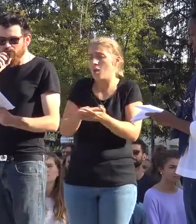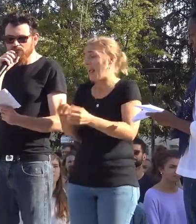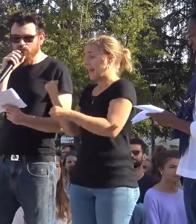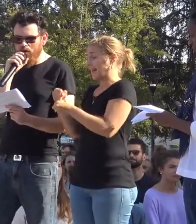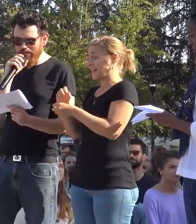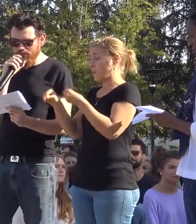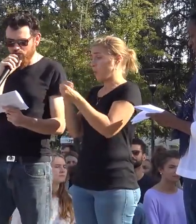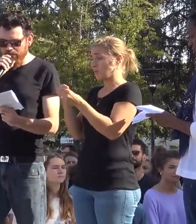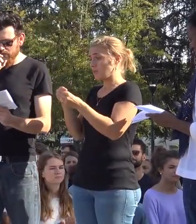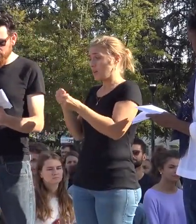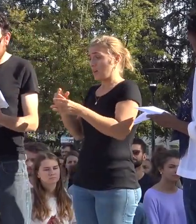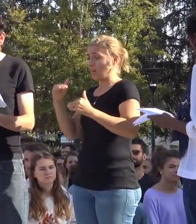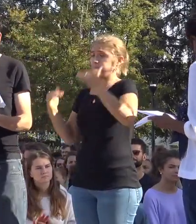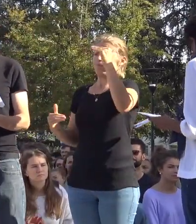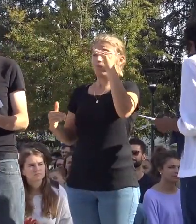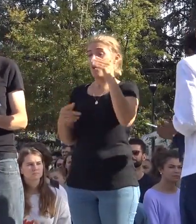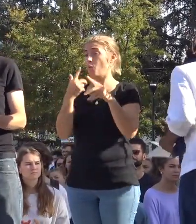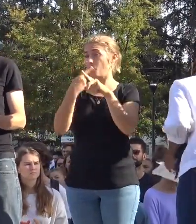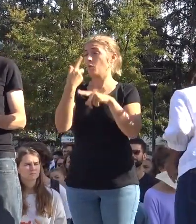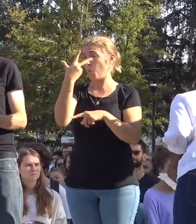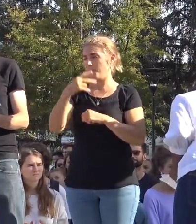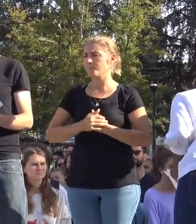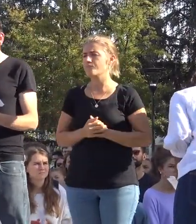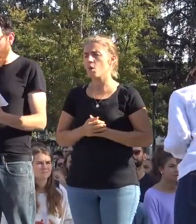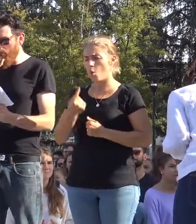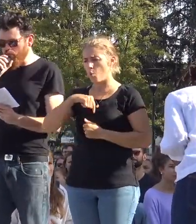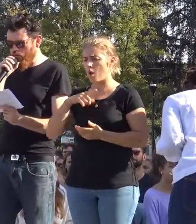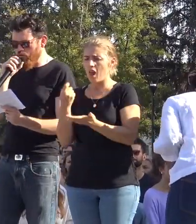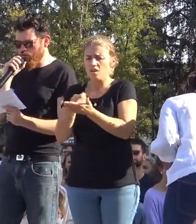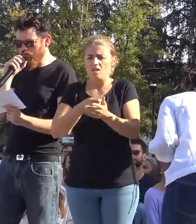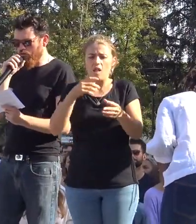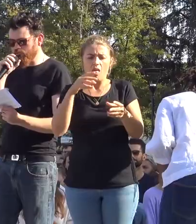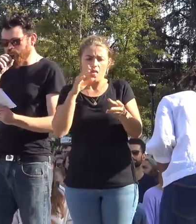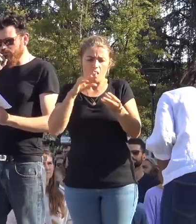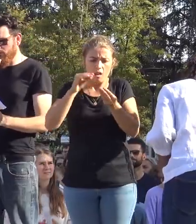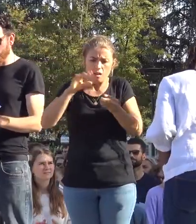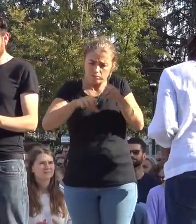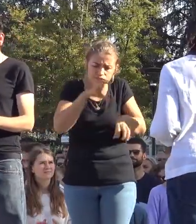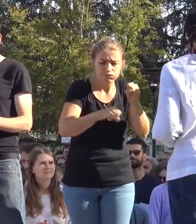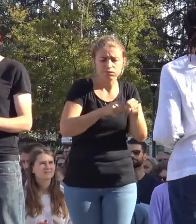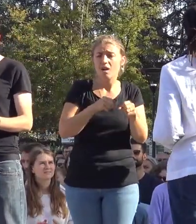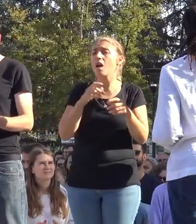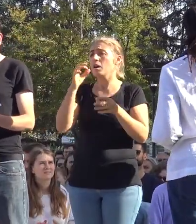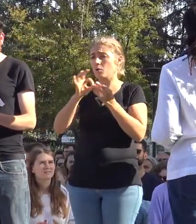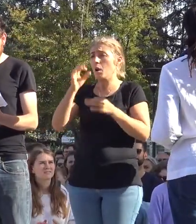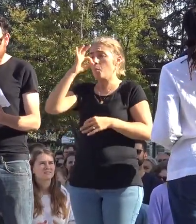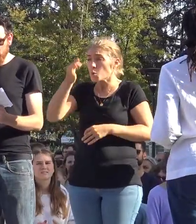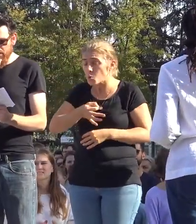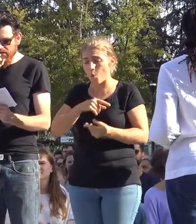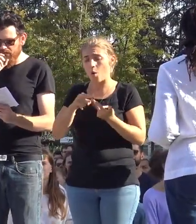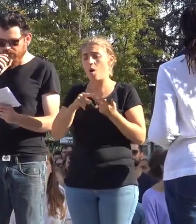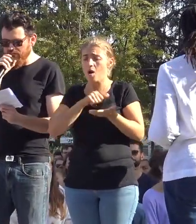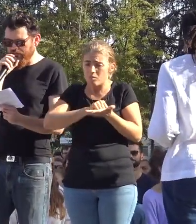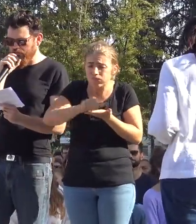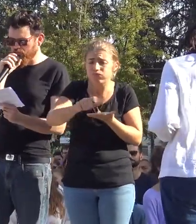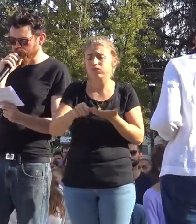renouveler. 3 planètes en moyenne. Et en plus, nous les consommons en polluant, en détruisant les écosystèmes et en émettant